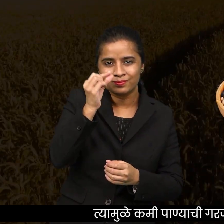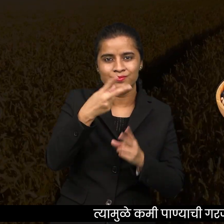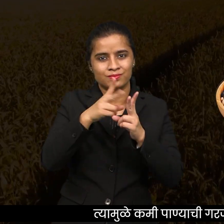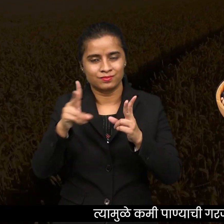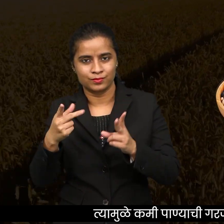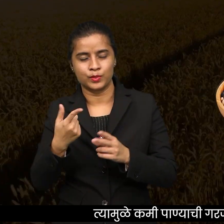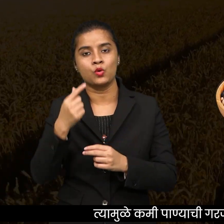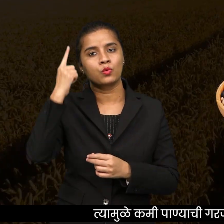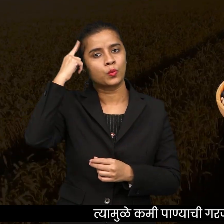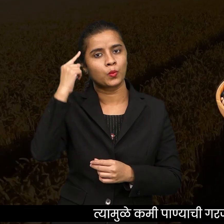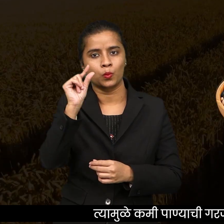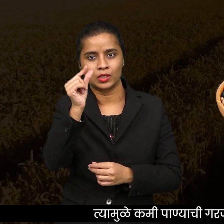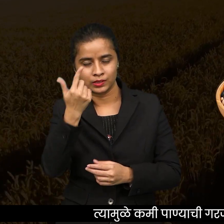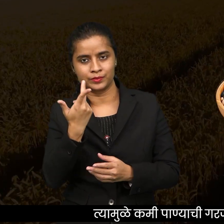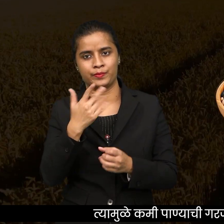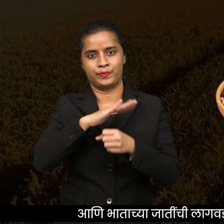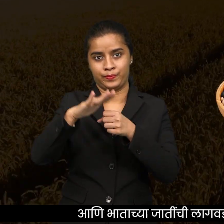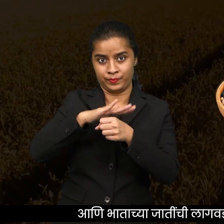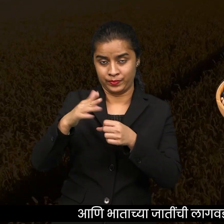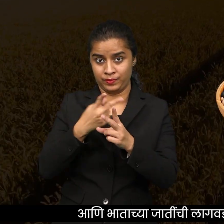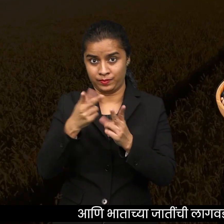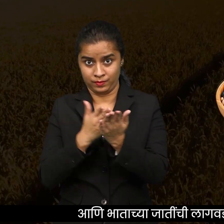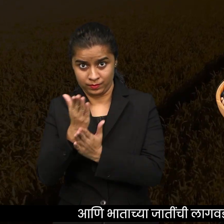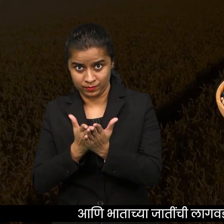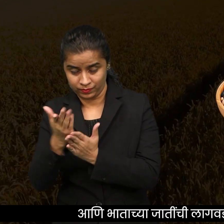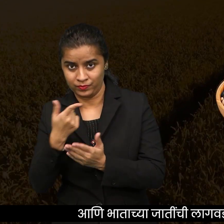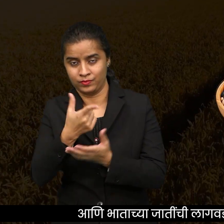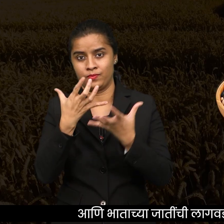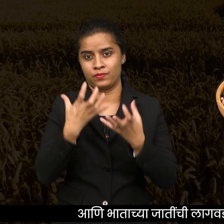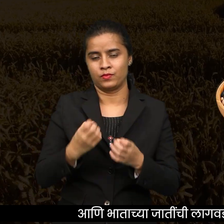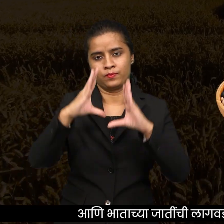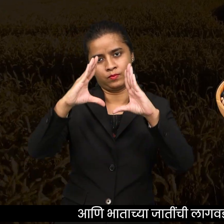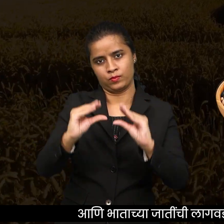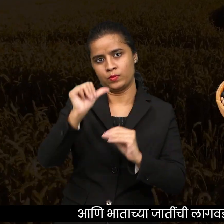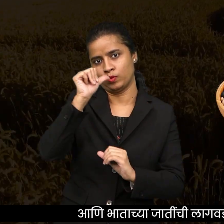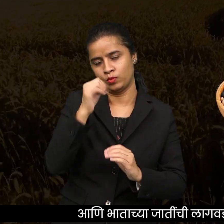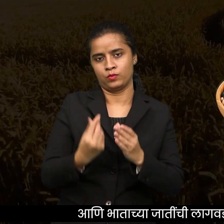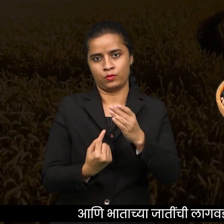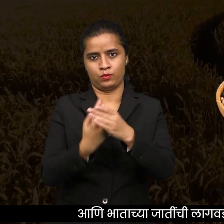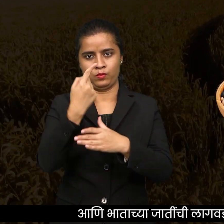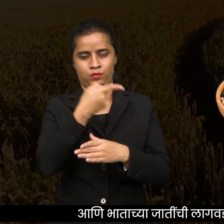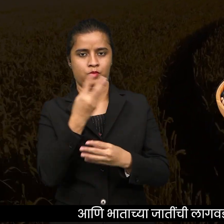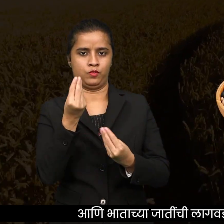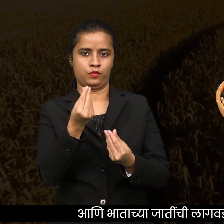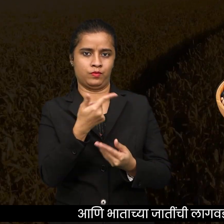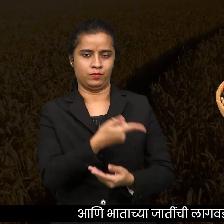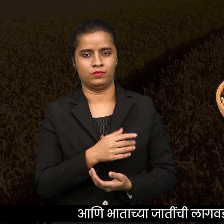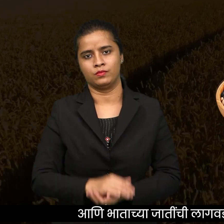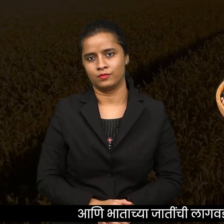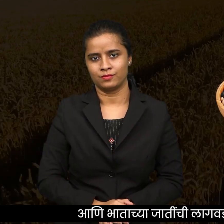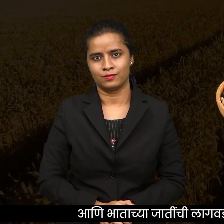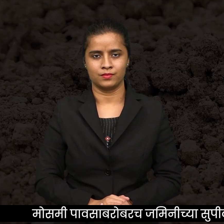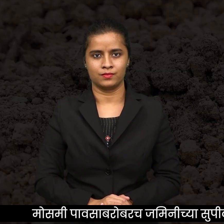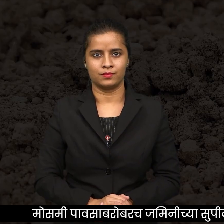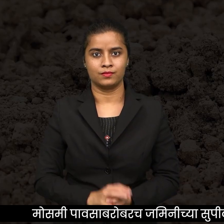असलेल्या कडधान्ये, तेलबिया आणि भाताच्या जातीची लागवड या प्रकारच्या जमिनीत केली